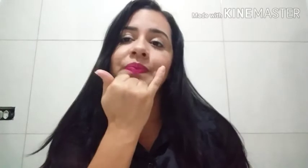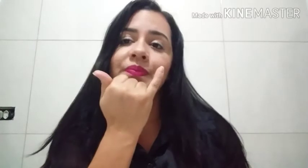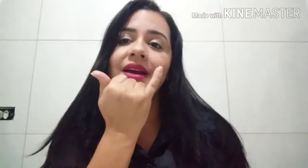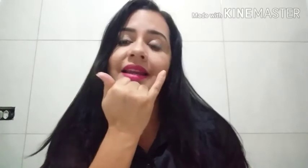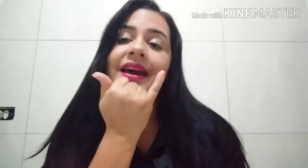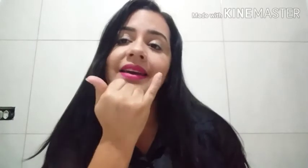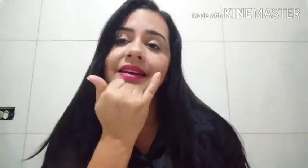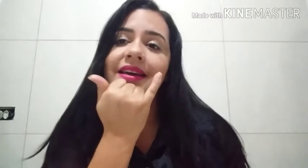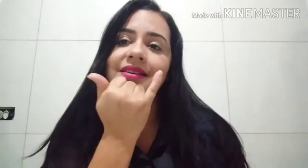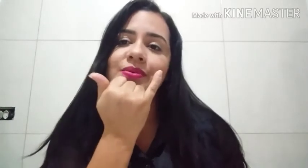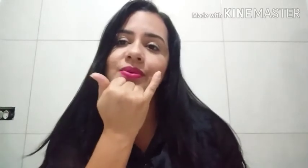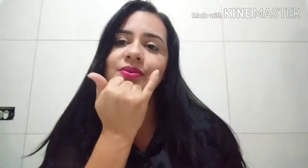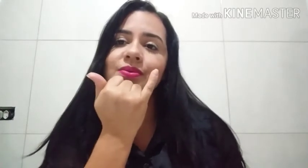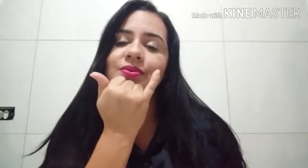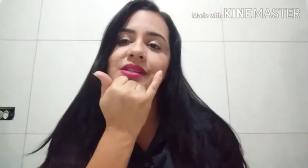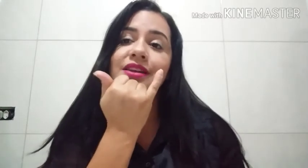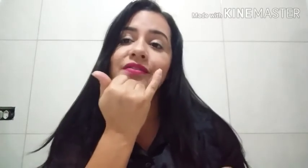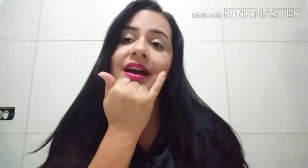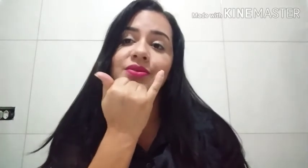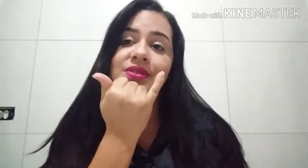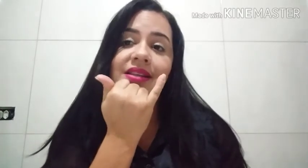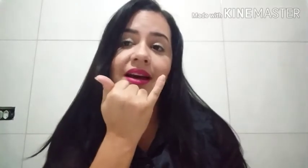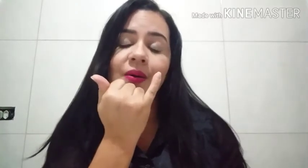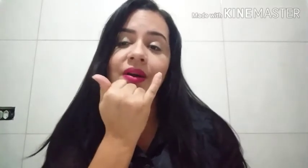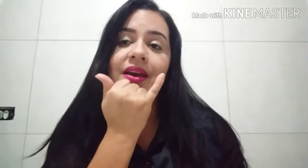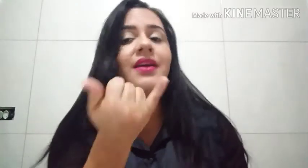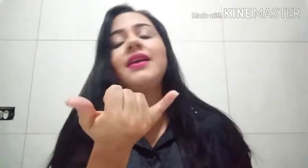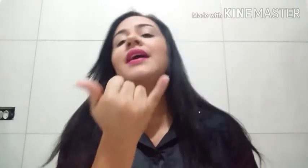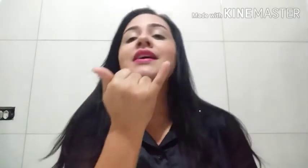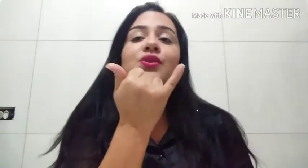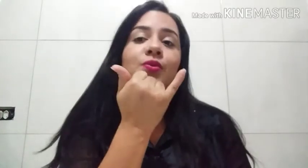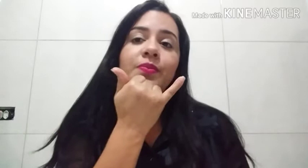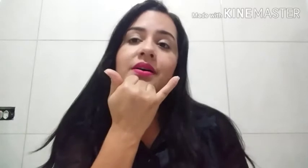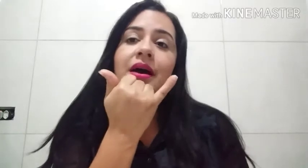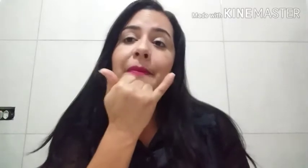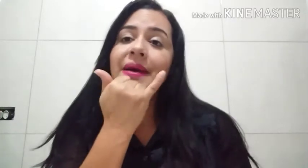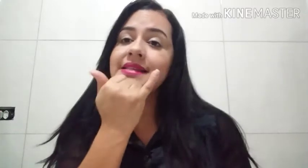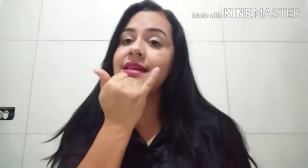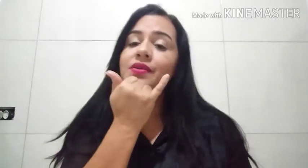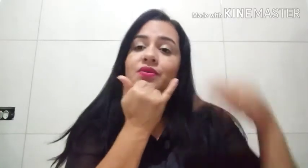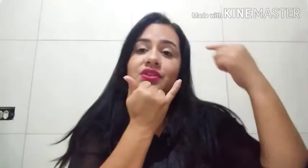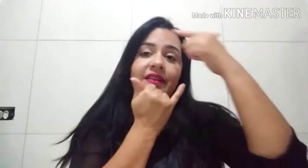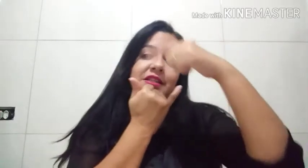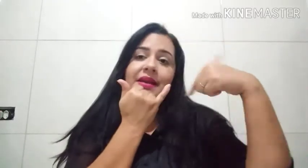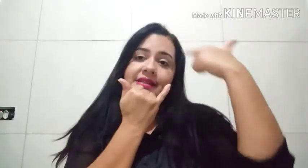a ideia, né? O significado do sinal, que é desculpa. Mas se eu não tiver